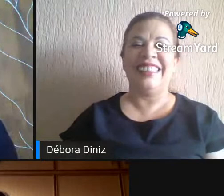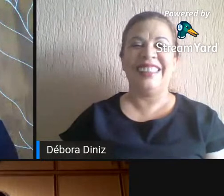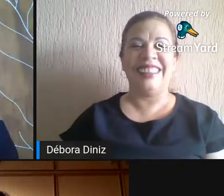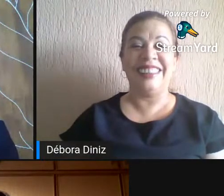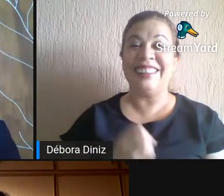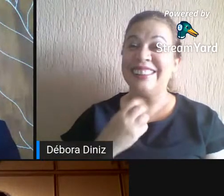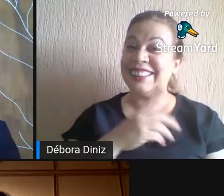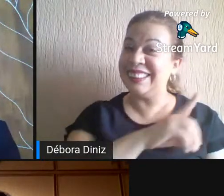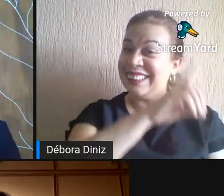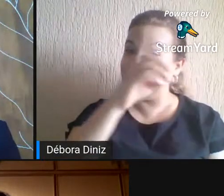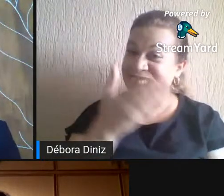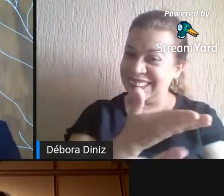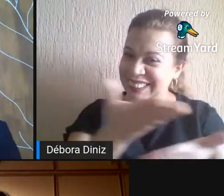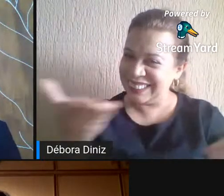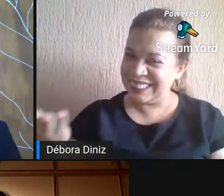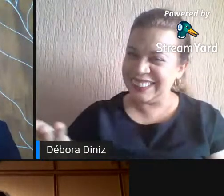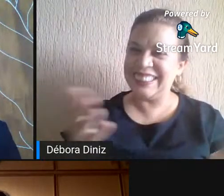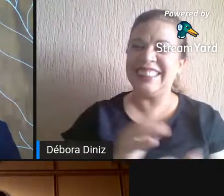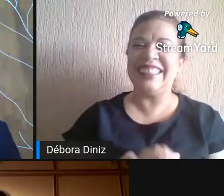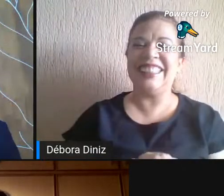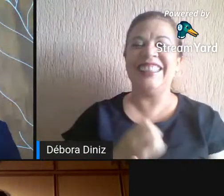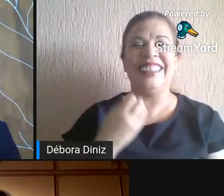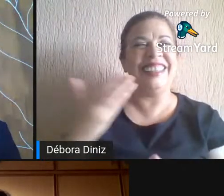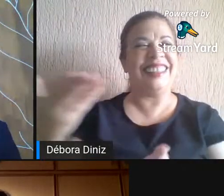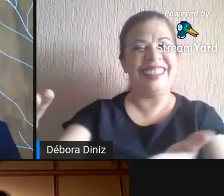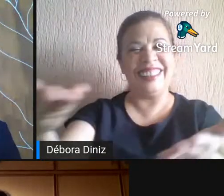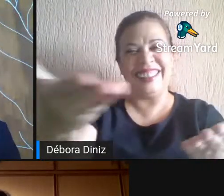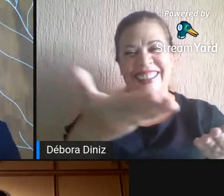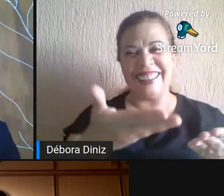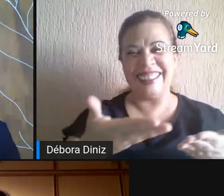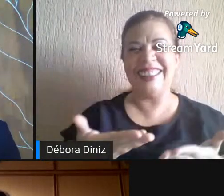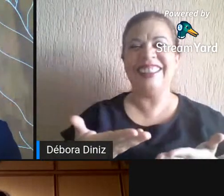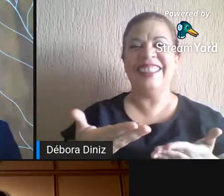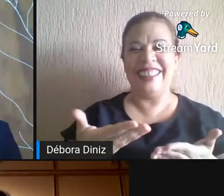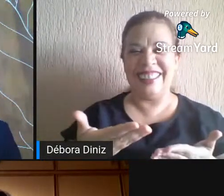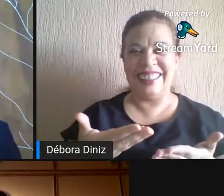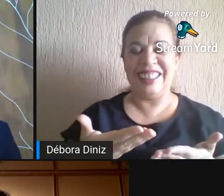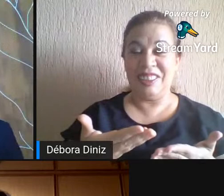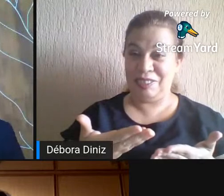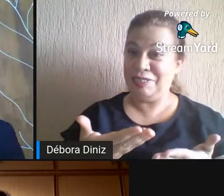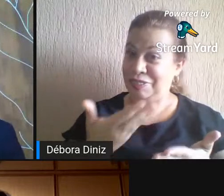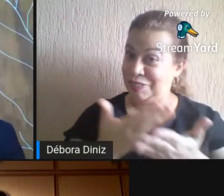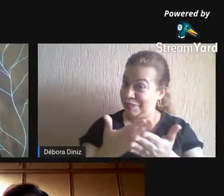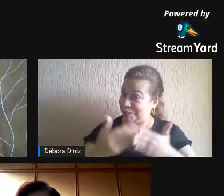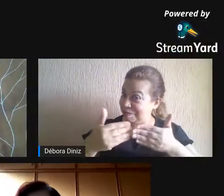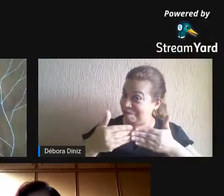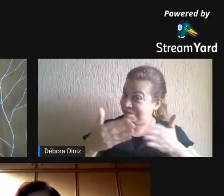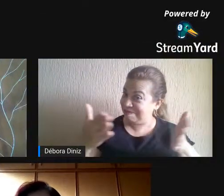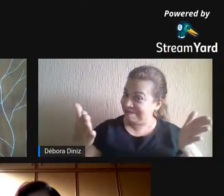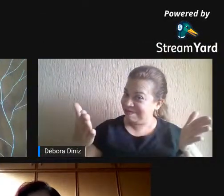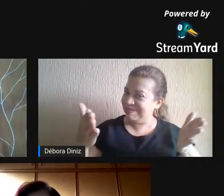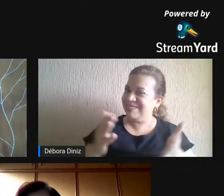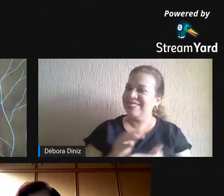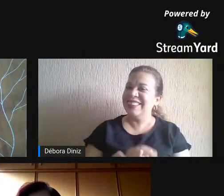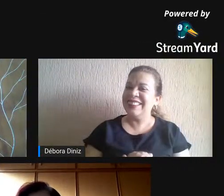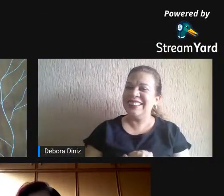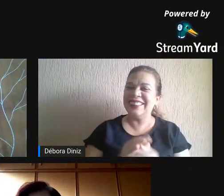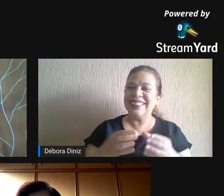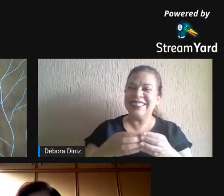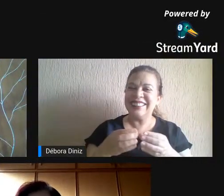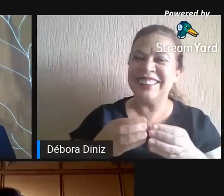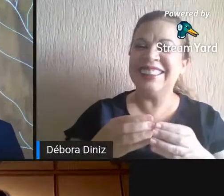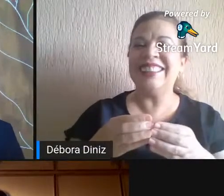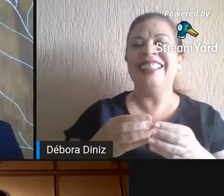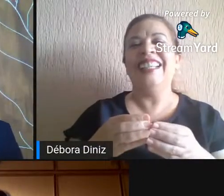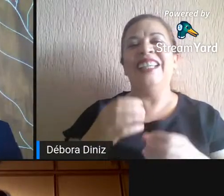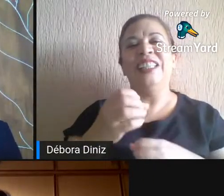Bom dia a todos e todas. Sejam muito bem-vindos, muito bem-vindas a essa aula inaugural da turma